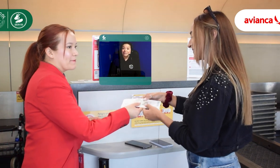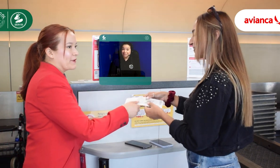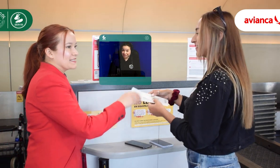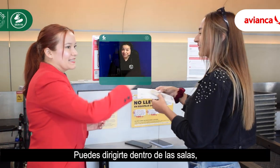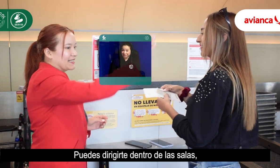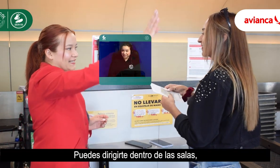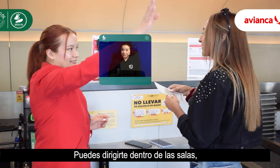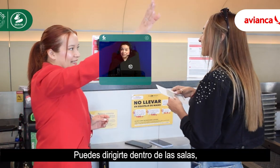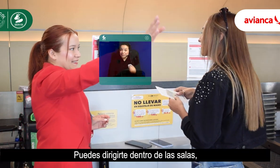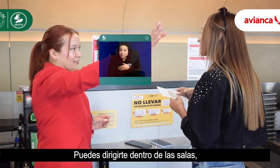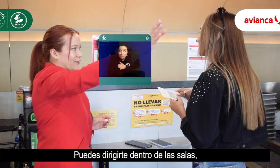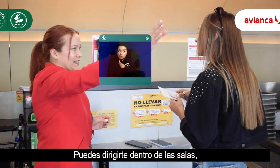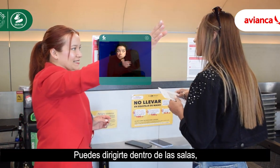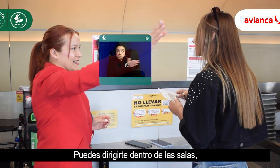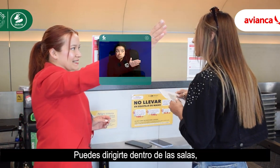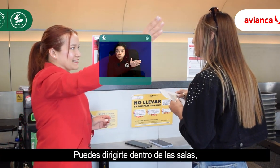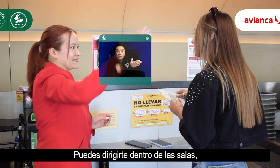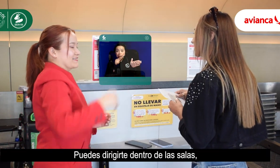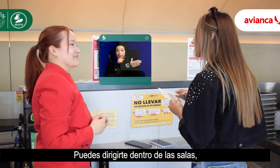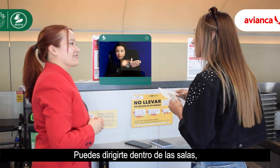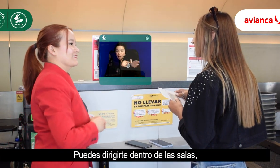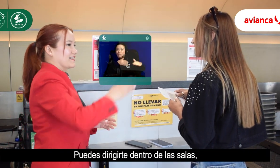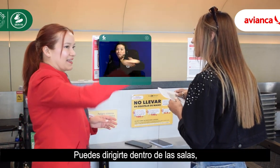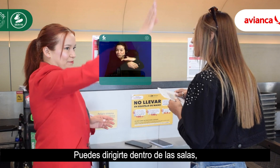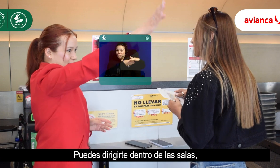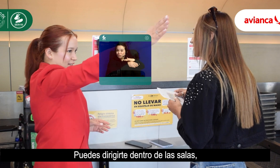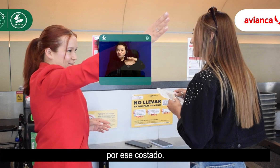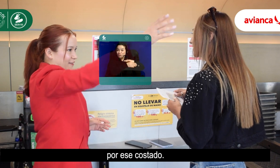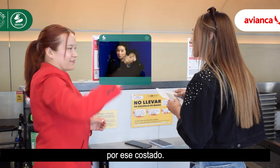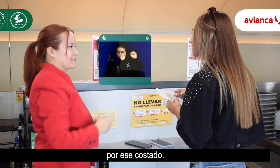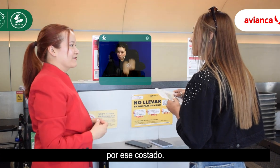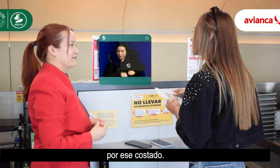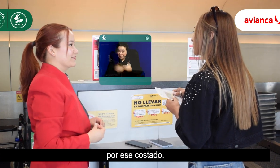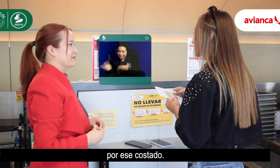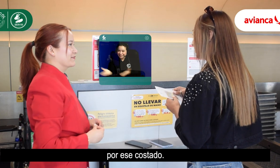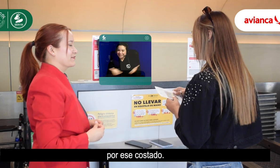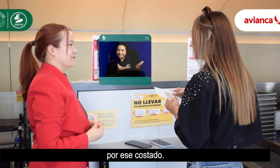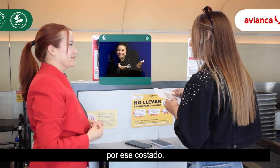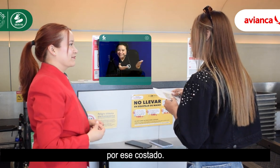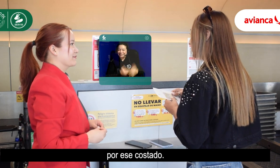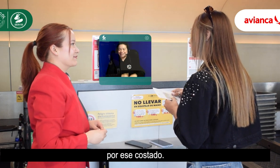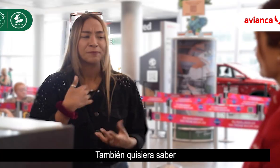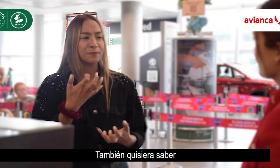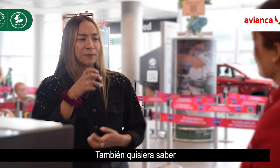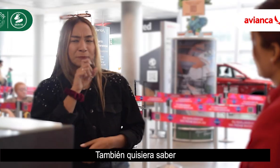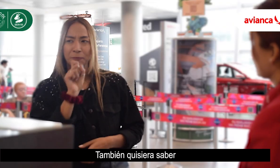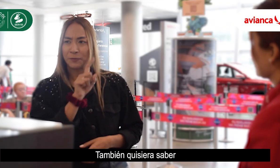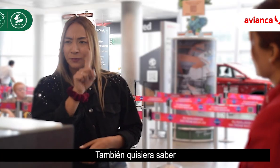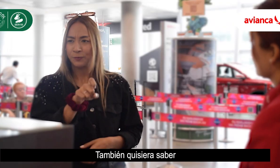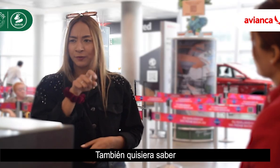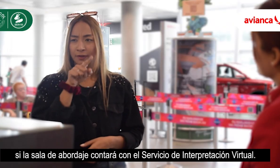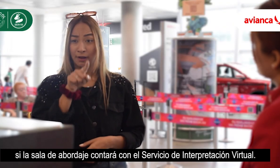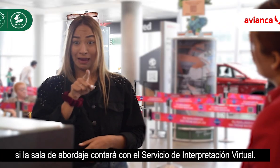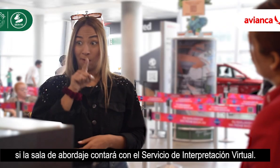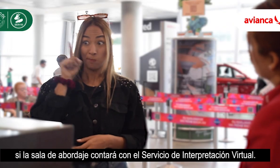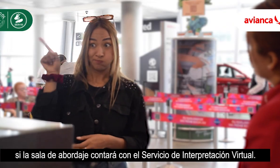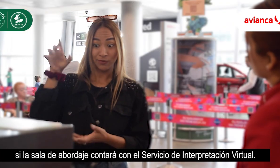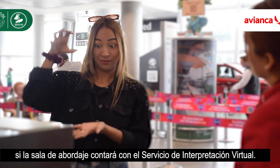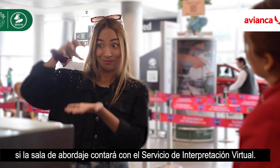Puedes dirigirte dentro de las salas, por ese costado. También quisiera saber si la sala de abordaje